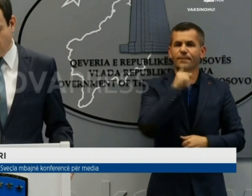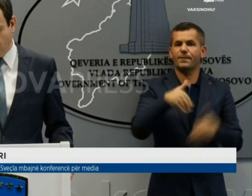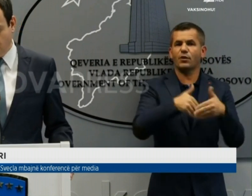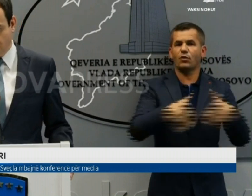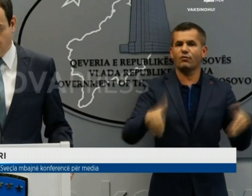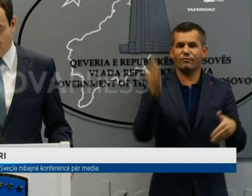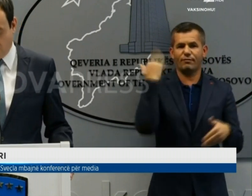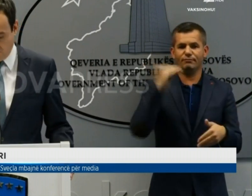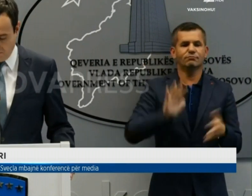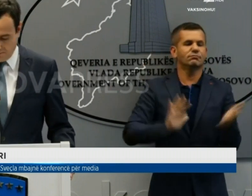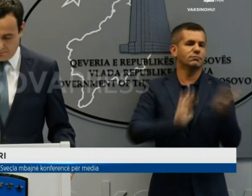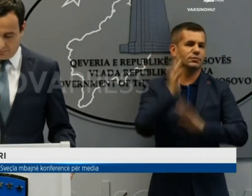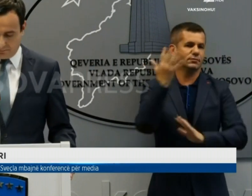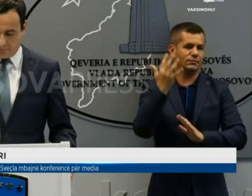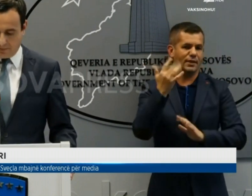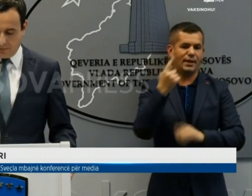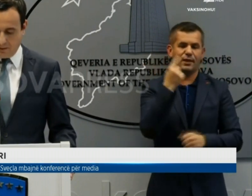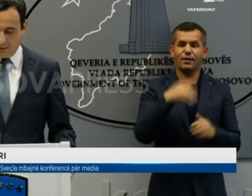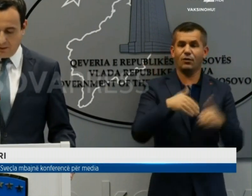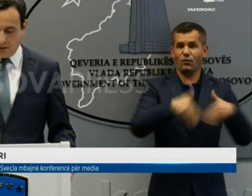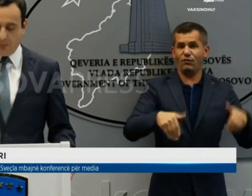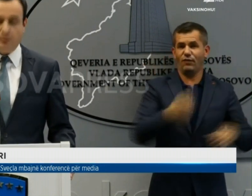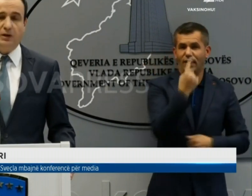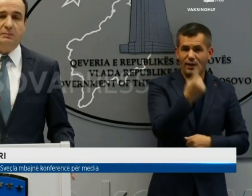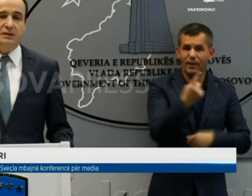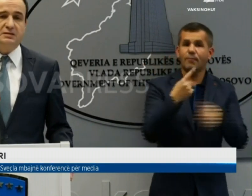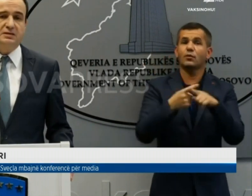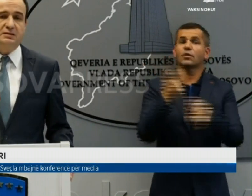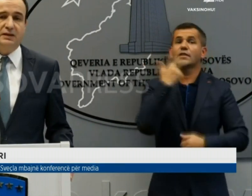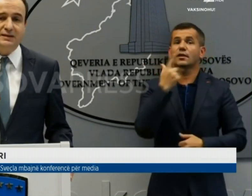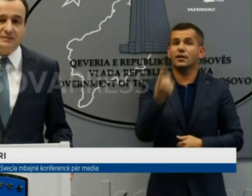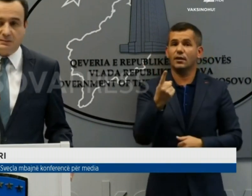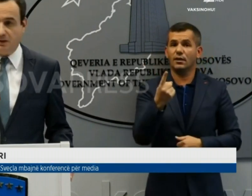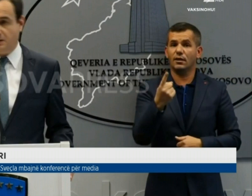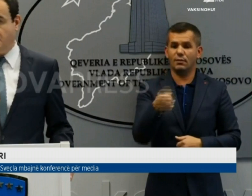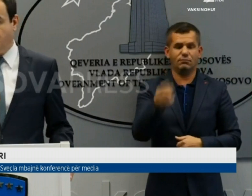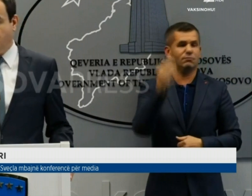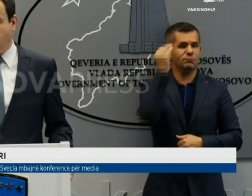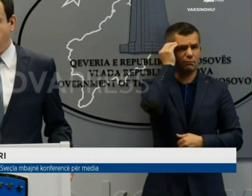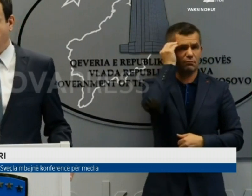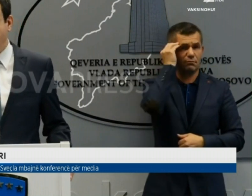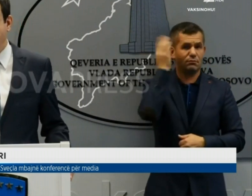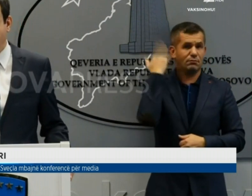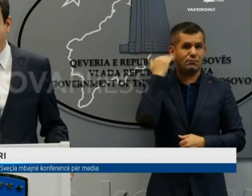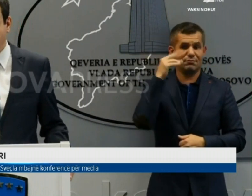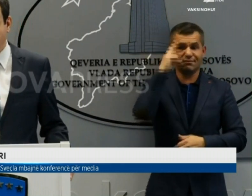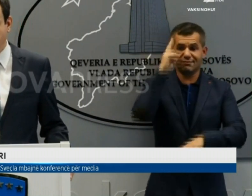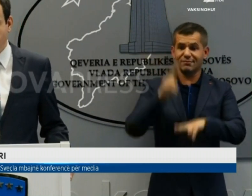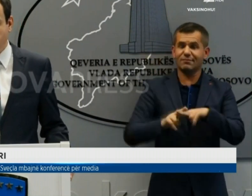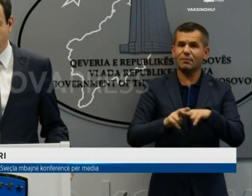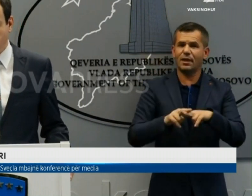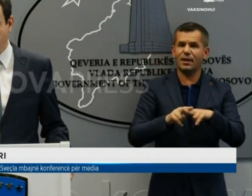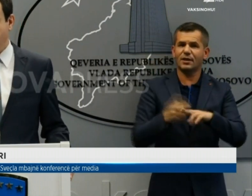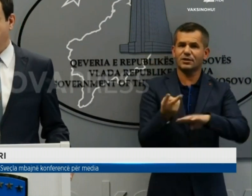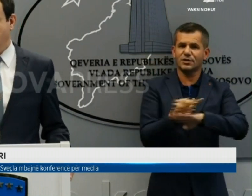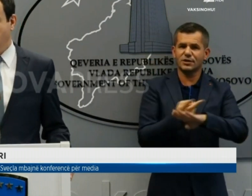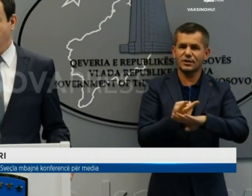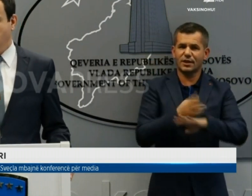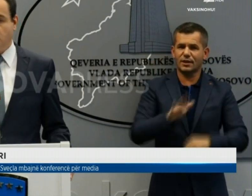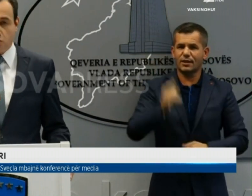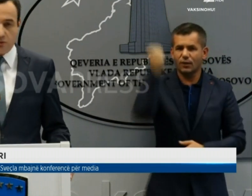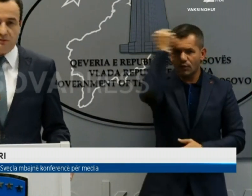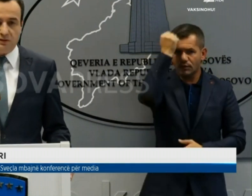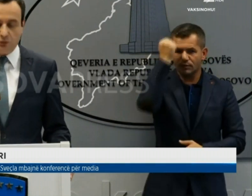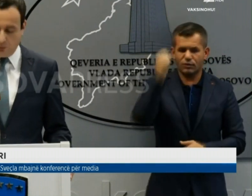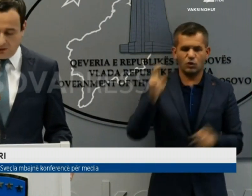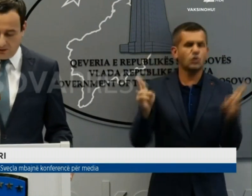kufitare 1-31. E mbani mend se si të nesërmën e shpallës së pavarësisë së Kosovës,